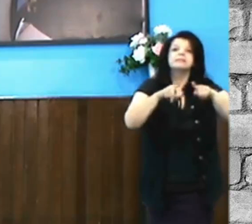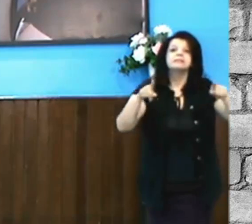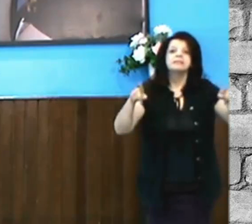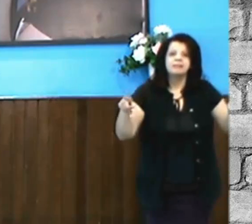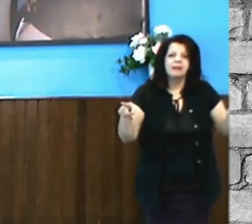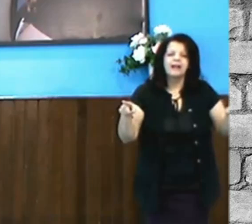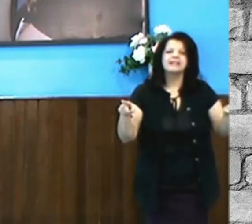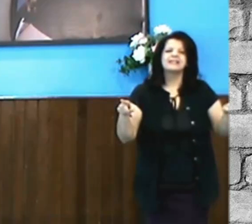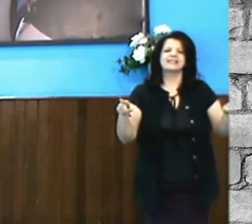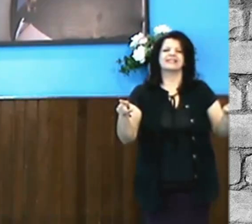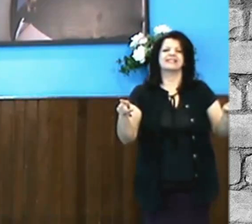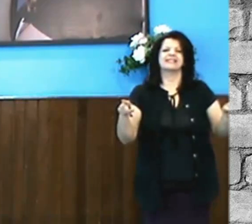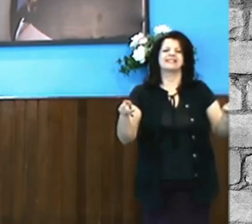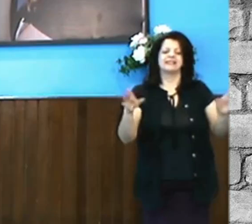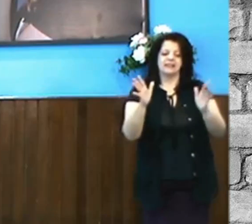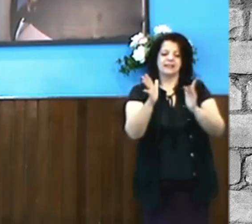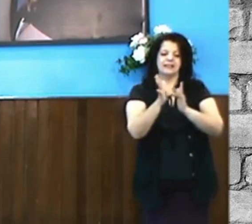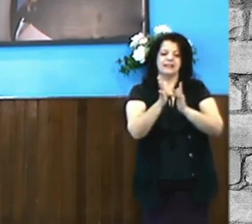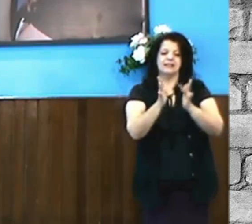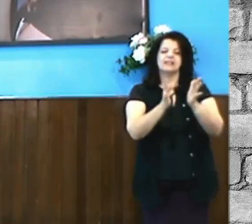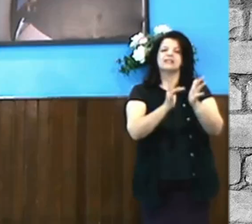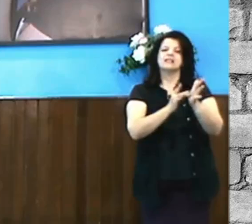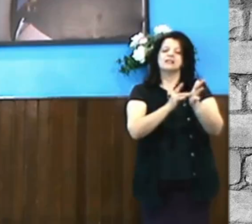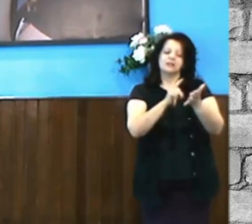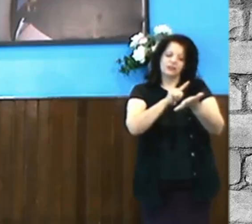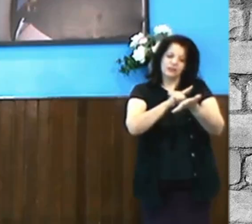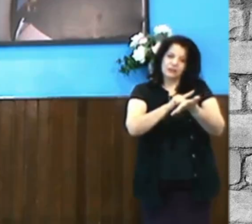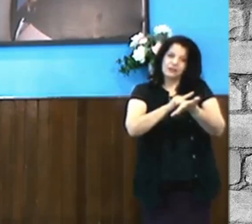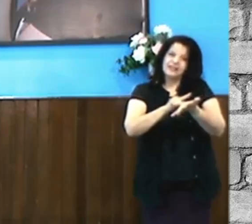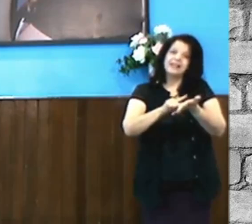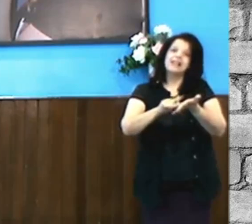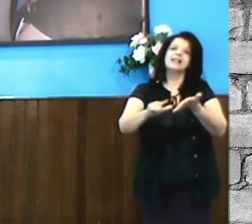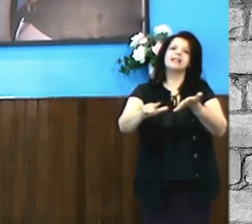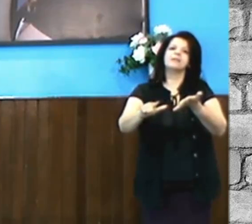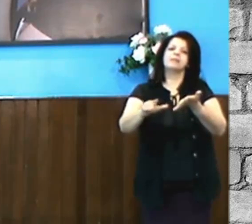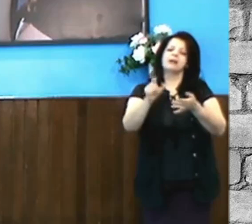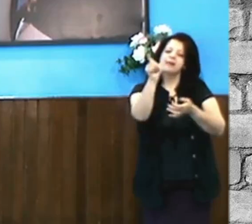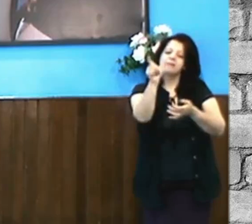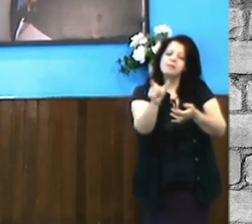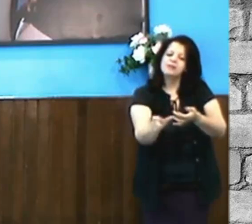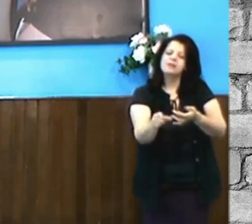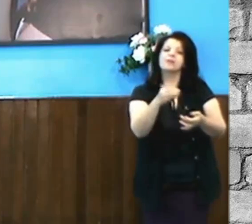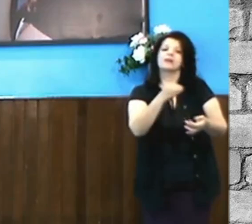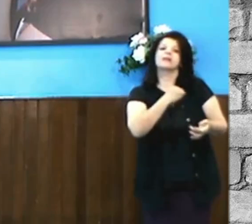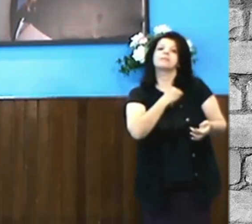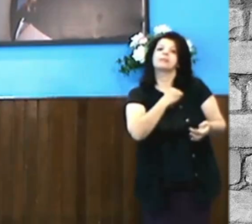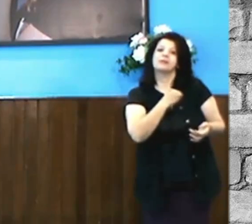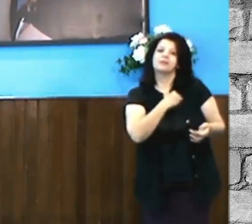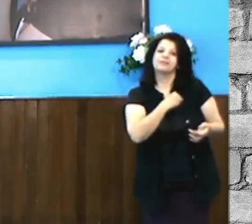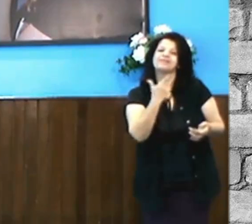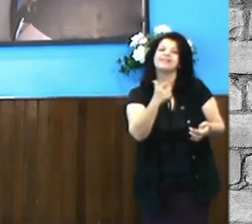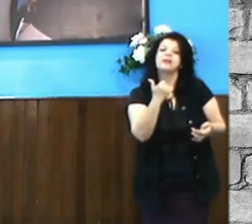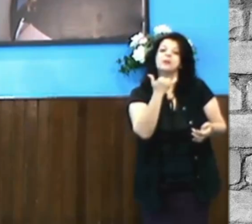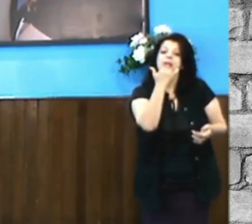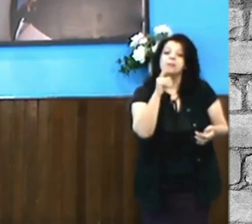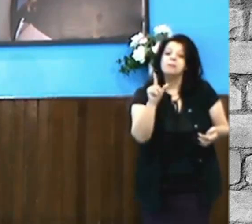nós lidamos com ela de maneira a purificar o pecador. Isso é o perdão. Não existe perdão sem culpa. Se